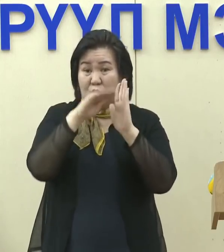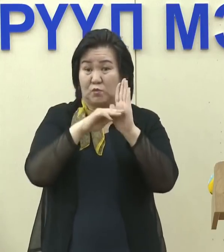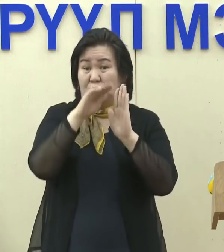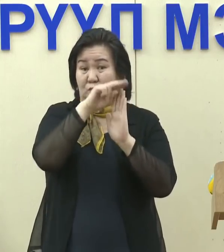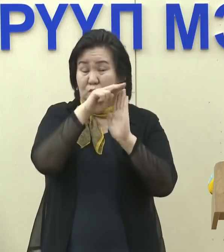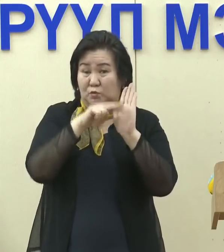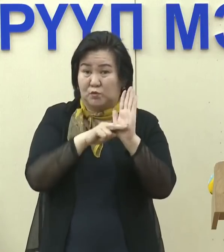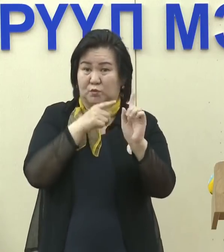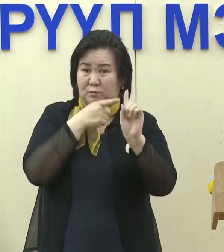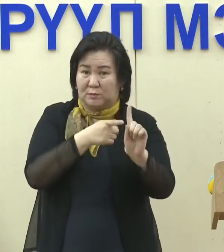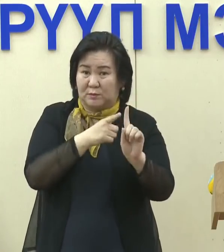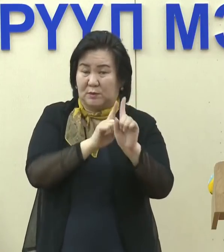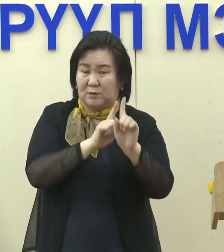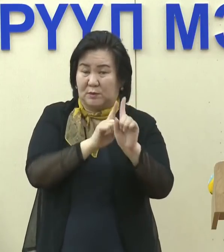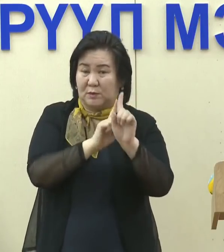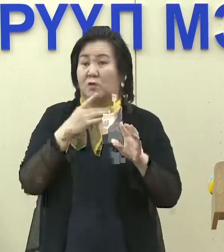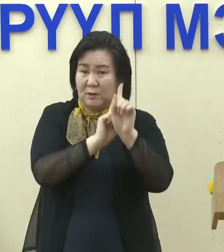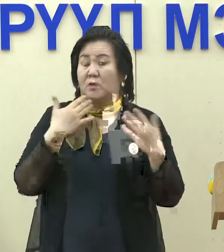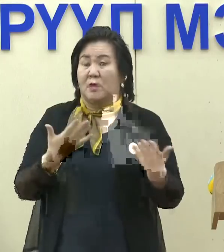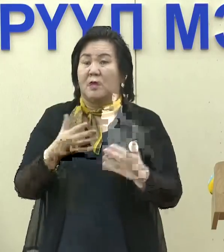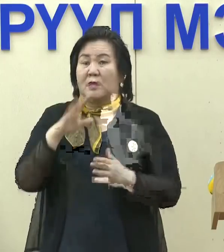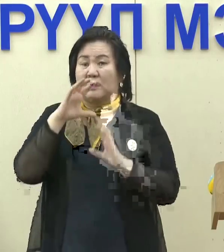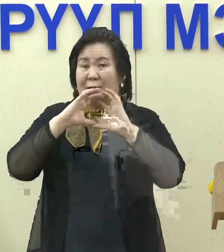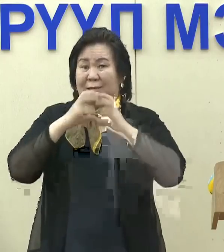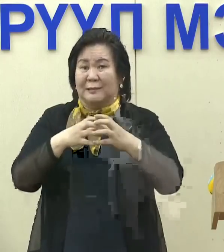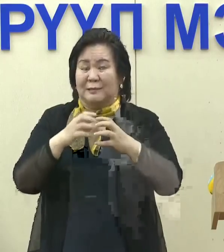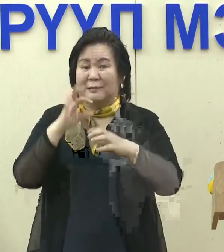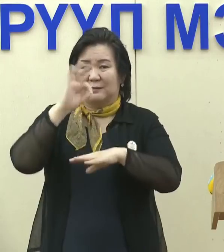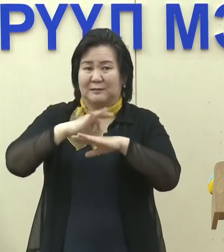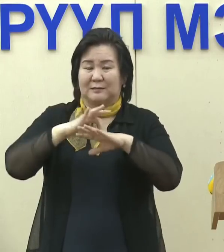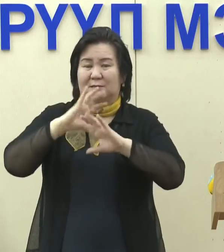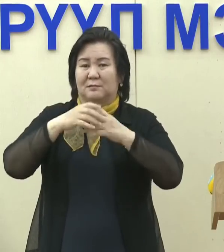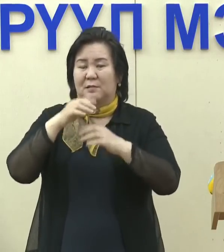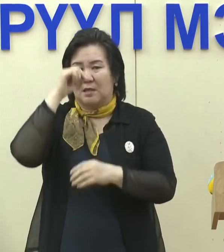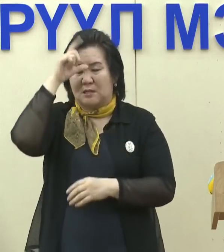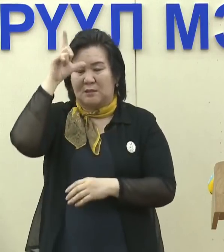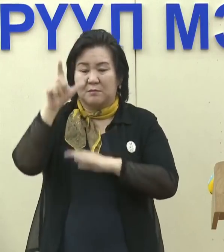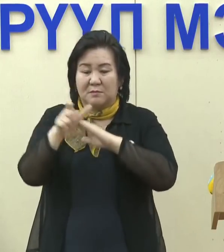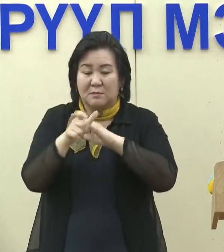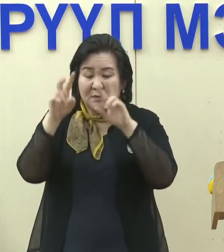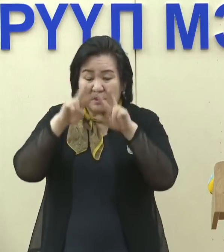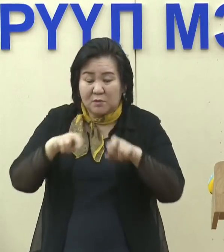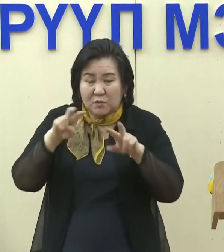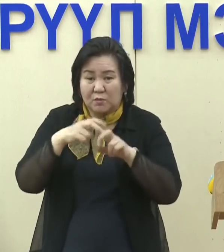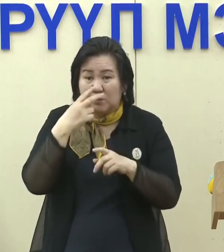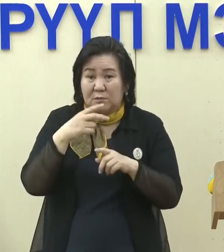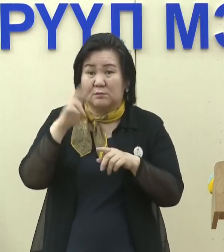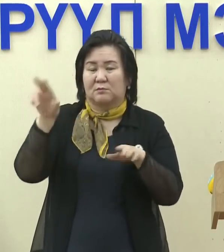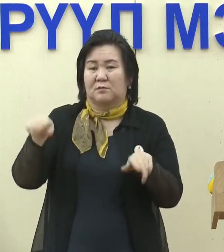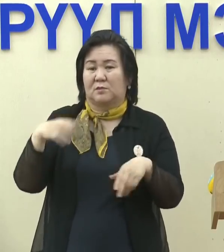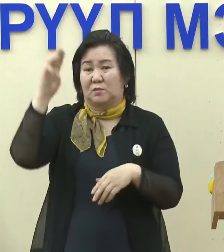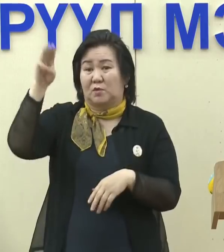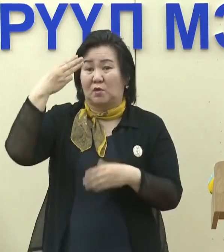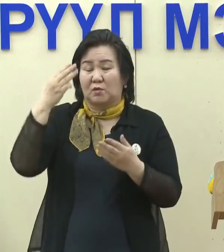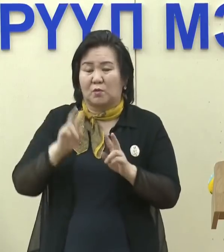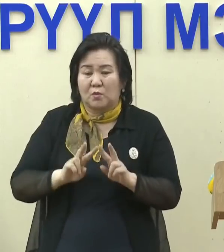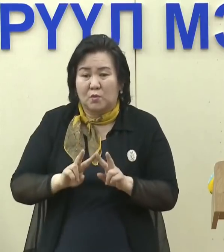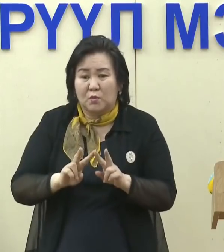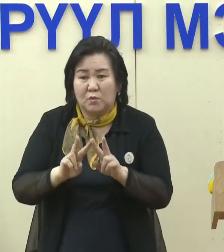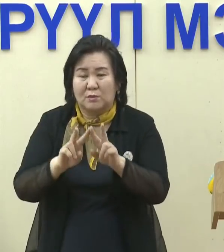дагаж мөрдсөн. Ийм учраас цаашдаа энэ дэлхийн цар тахал бол Эрдэнэтэн судлаачдын үзэж байгаагаар бас тодорхойгүй нилээд хугацаагаар